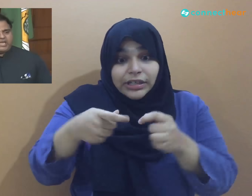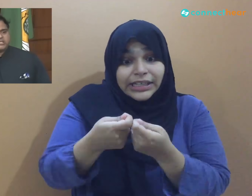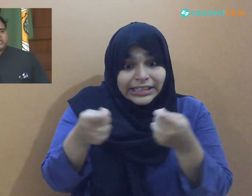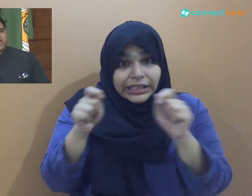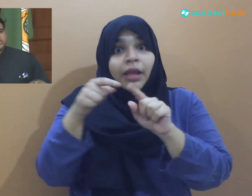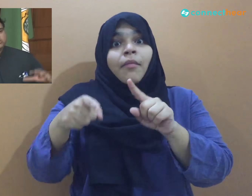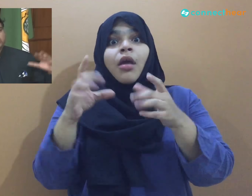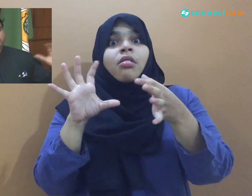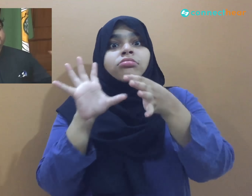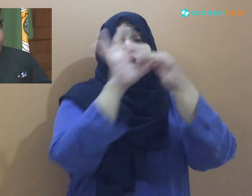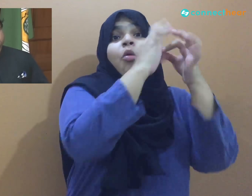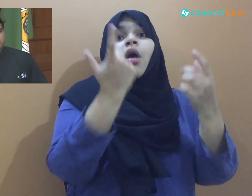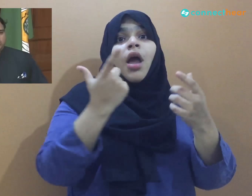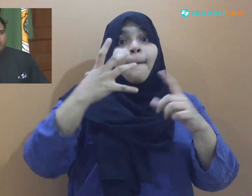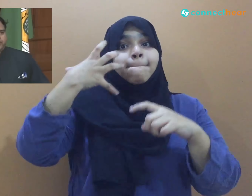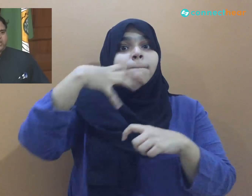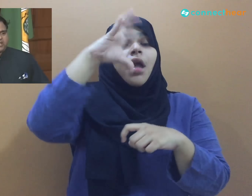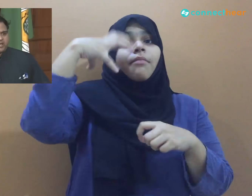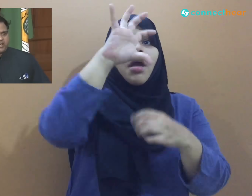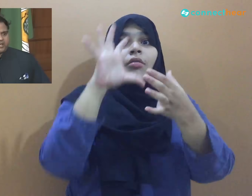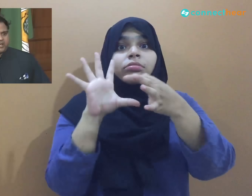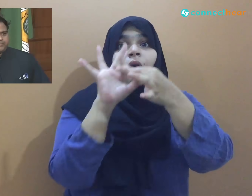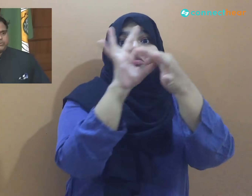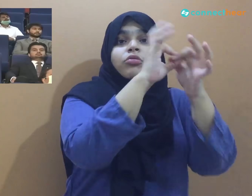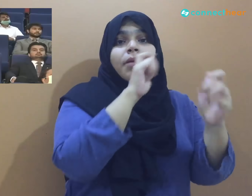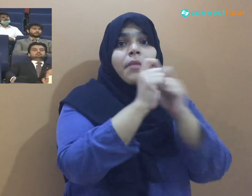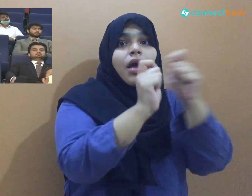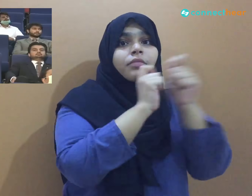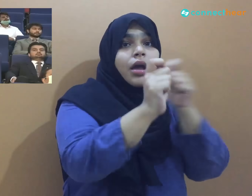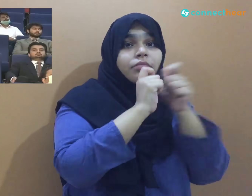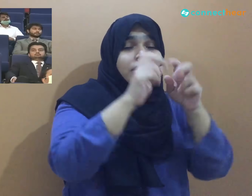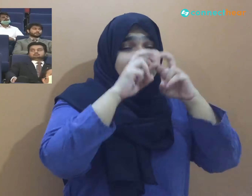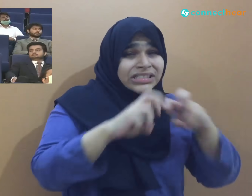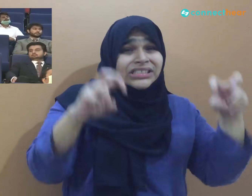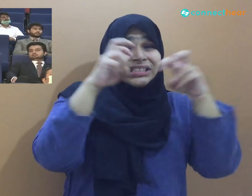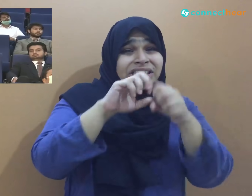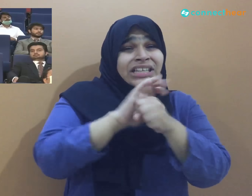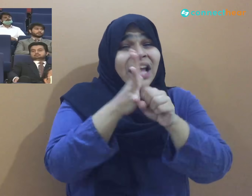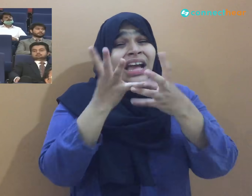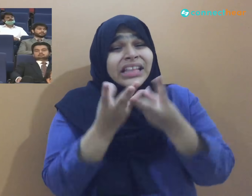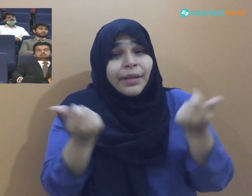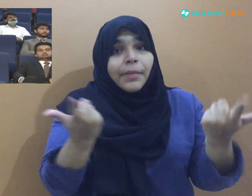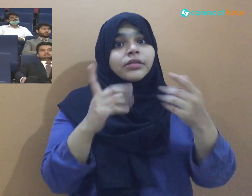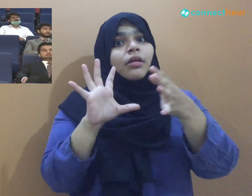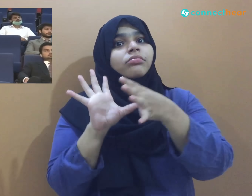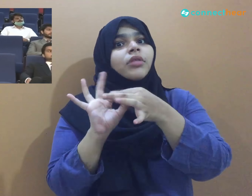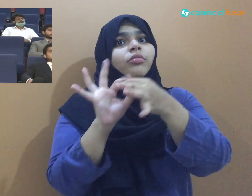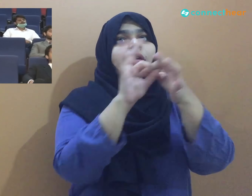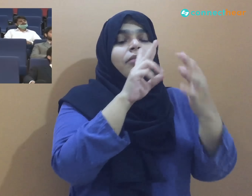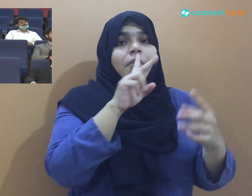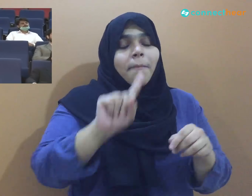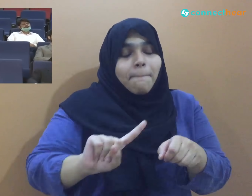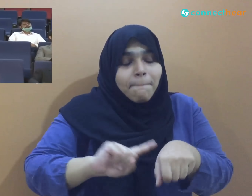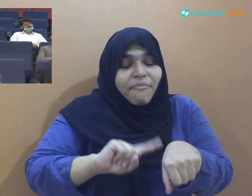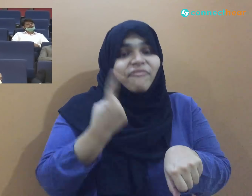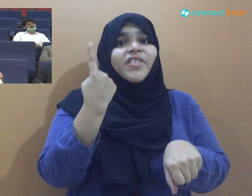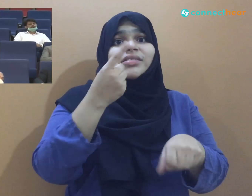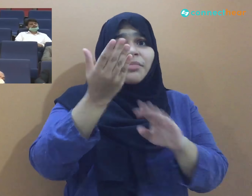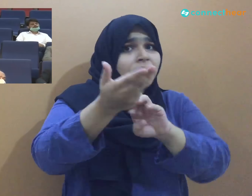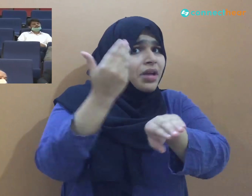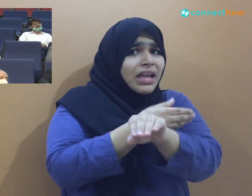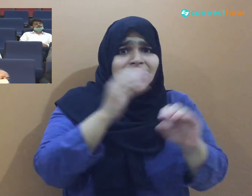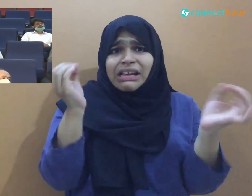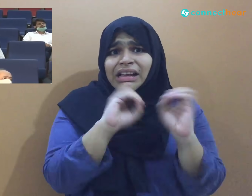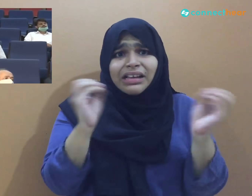یہ انٹرنیشنل گروپس کے ساتھ کولیبریٹ کر رہی ہے. اب جو ریسرچ ہو رہی ہے کووڈ-19 میں, ہماری جو ٹیم جو یہاں کی پاکستان کی